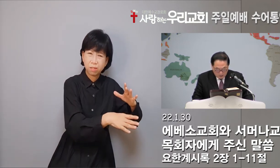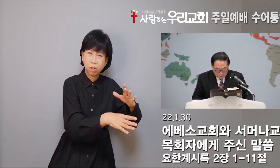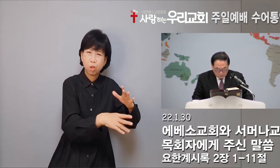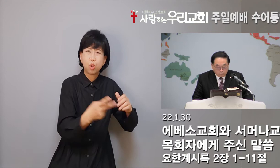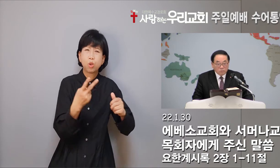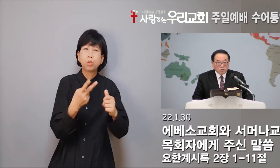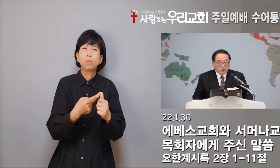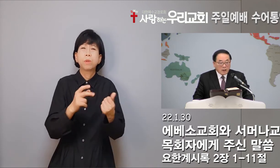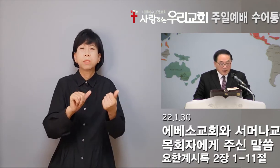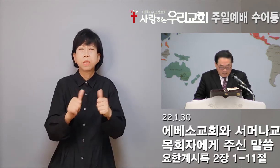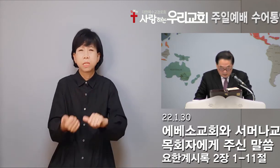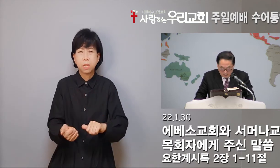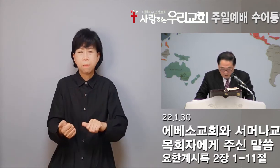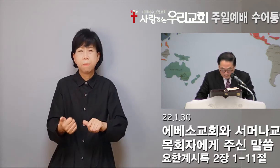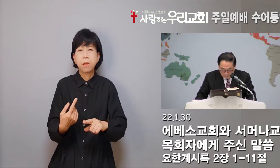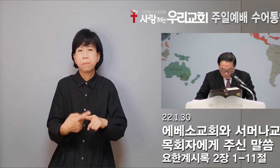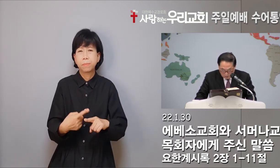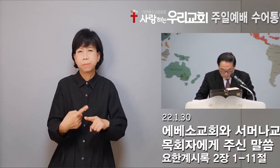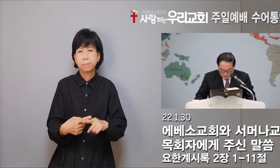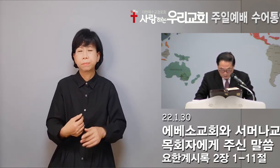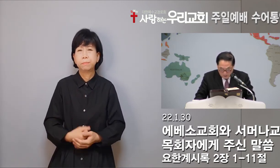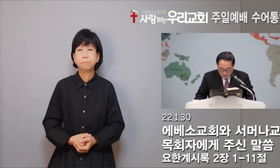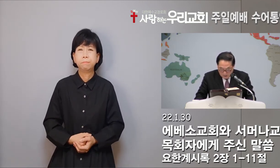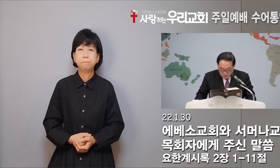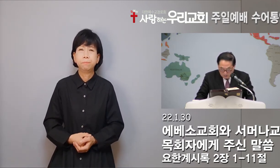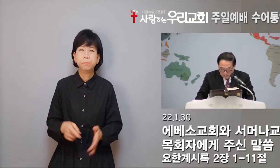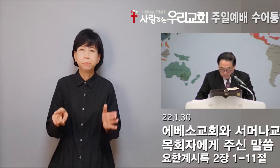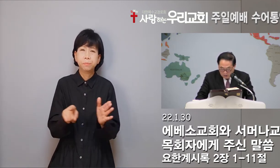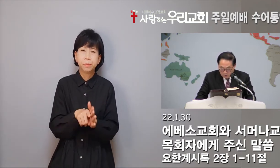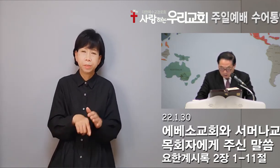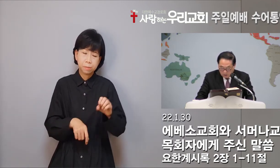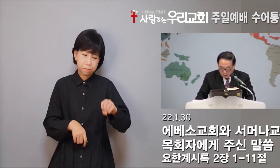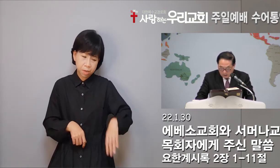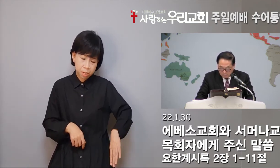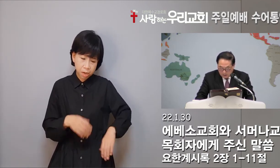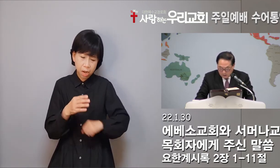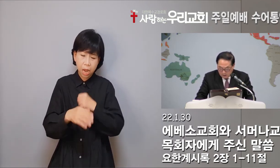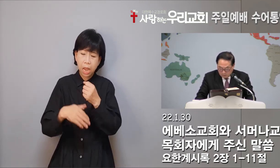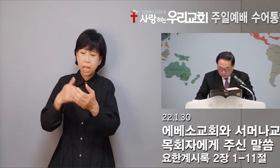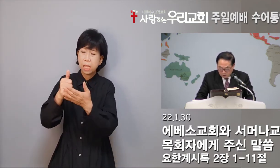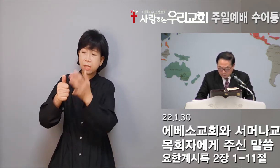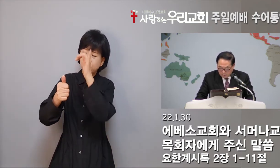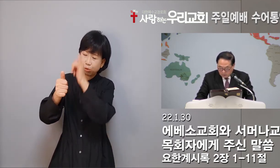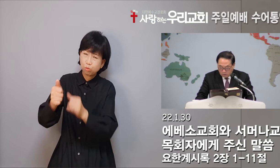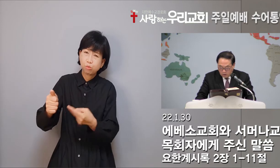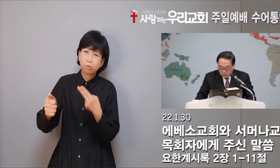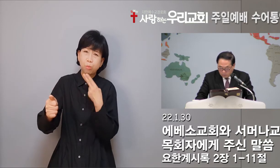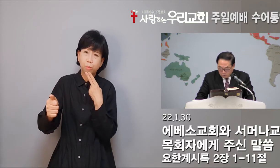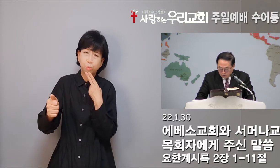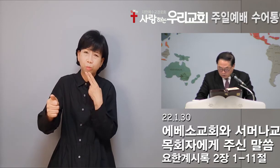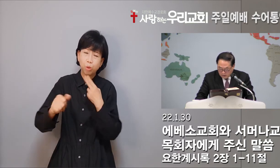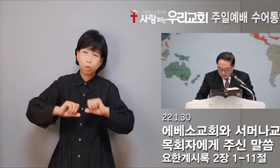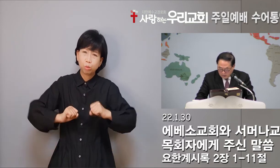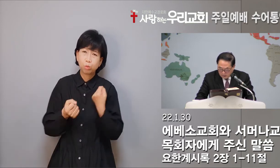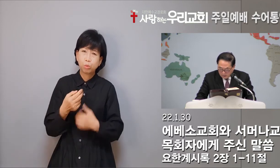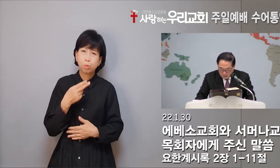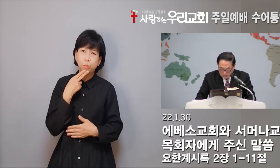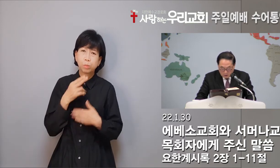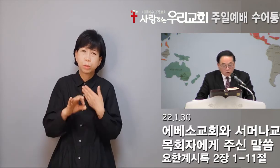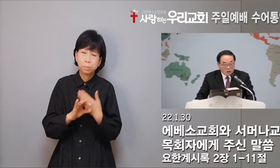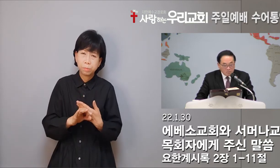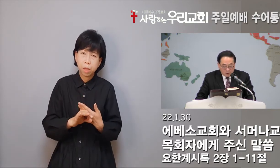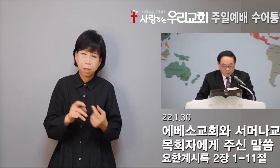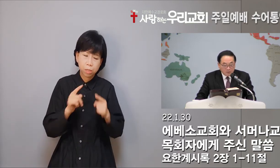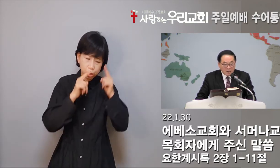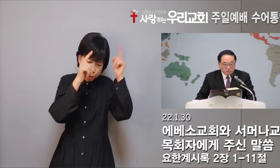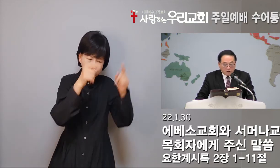사망 곧 불못이라 이렇게 말씀하고 있습니다. 믿음을 잃어버리고 하나님에 대해 충성치 않고 순종치 않는 자는